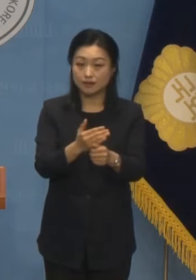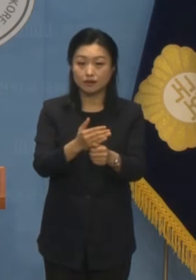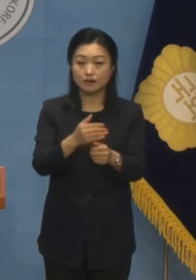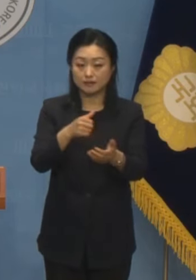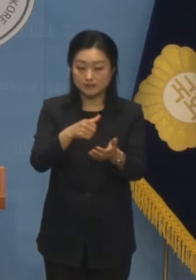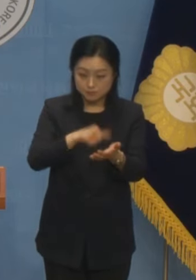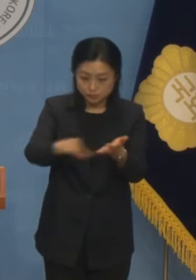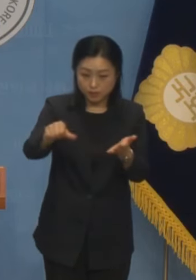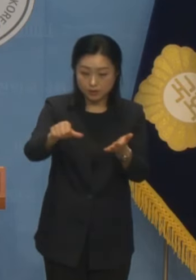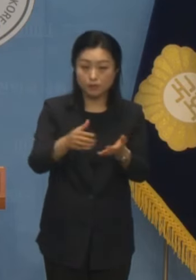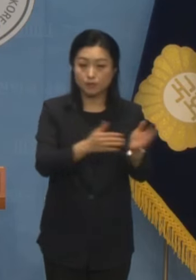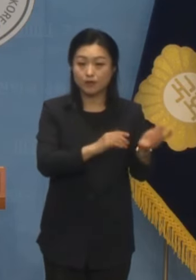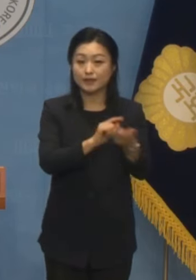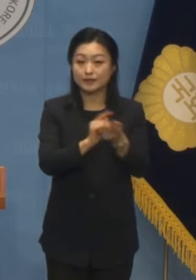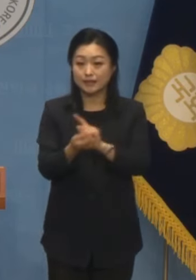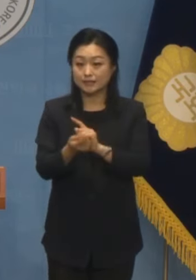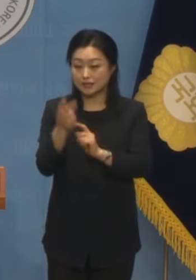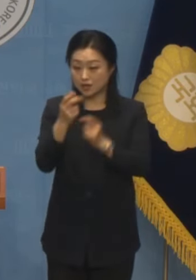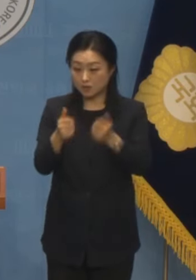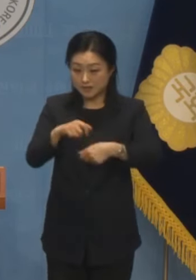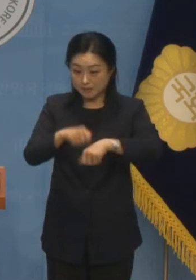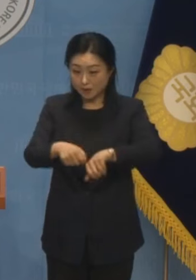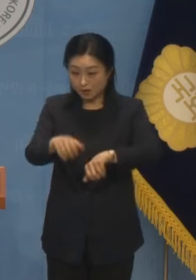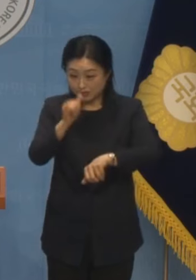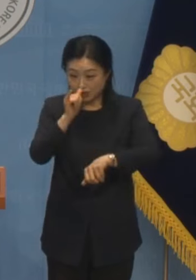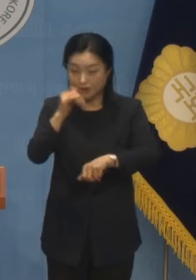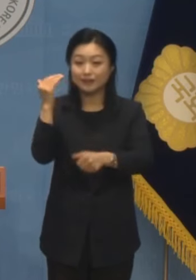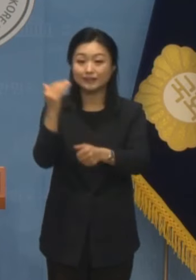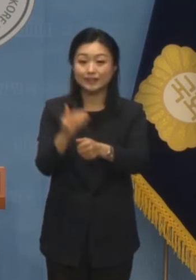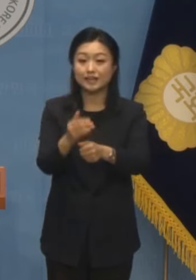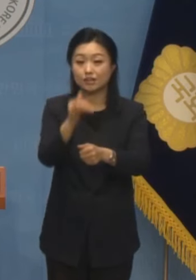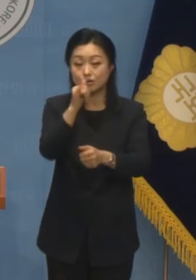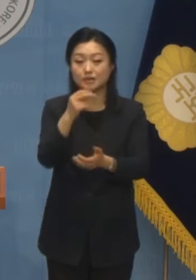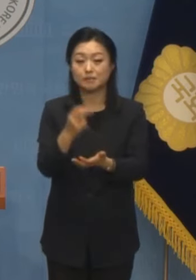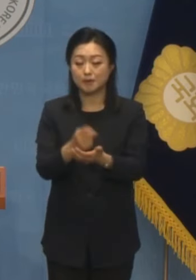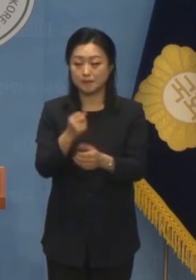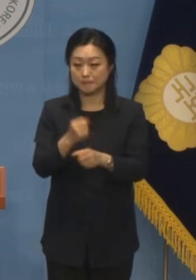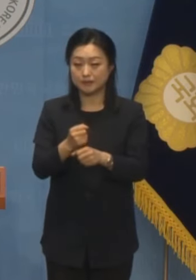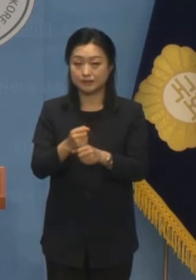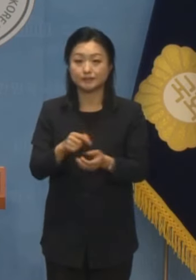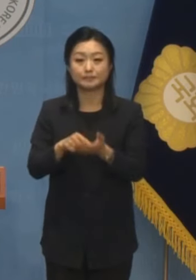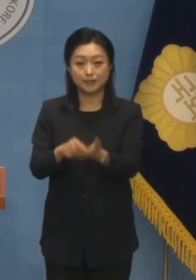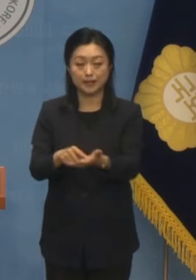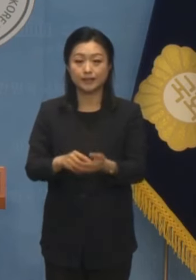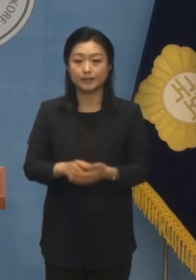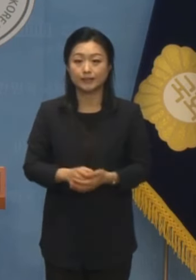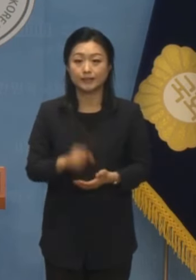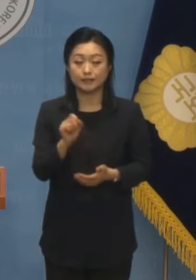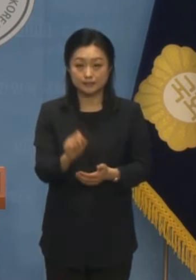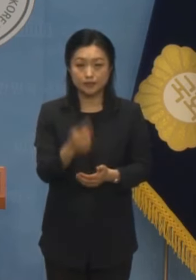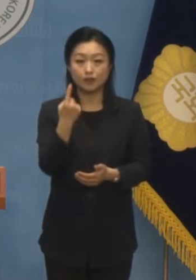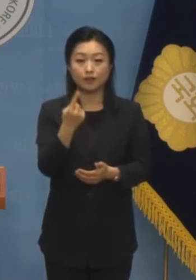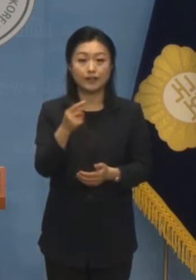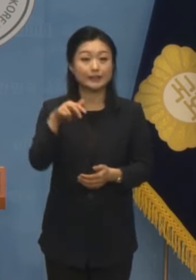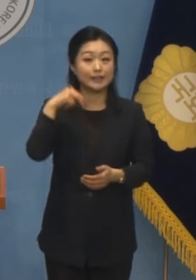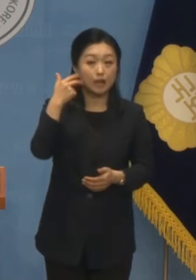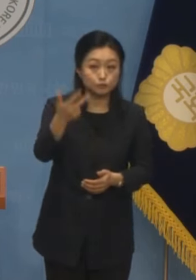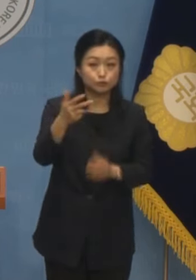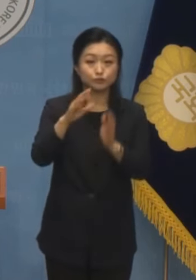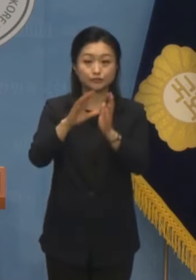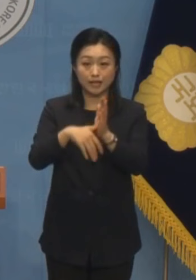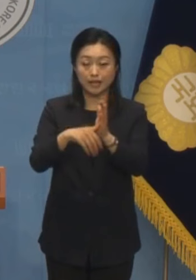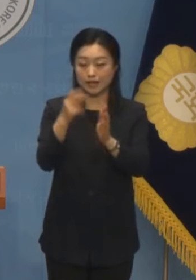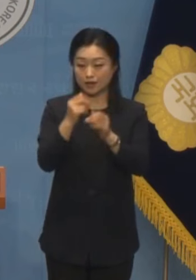검사징계에 의해서도 파면이 가능하도록 하는 개정을 추진하고자 합니다. 그래서 다음 주에